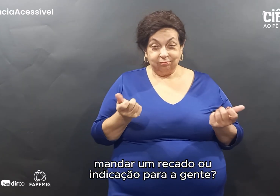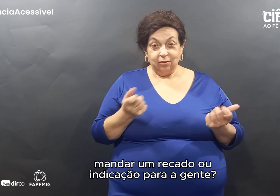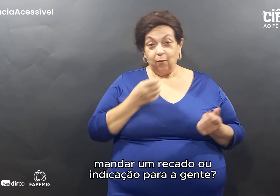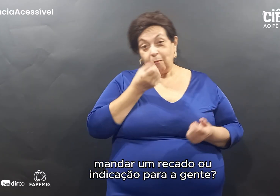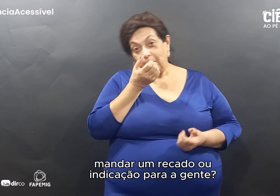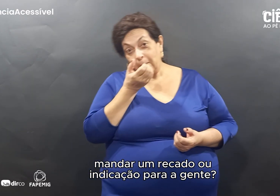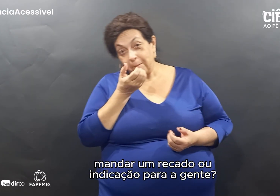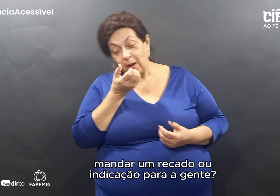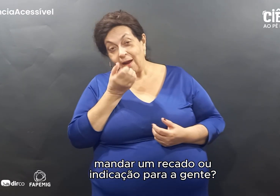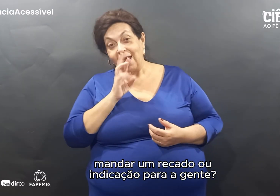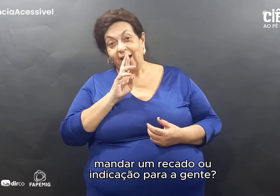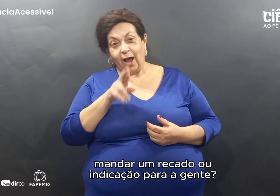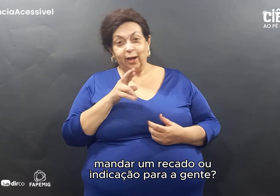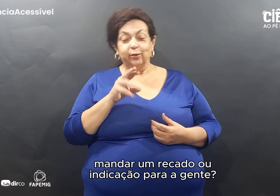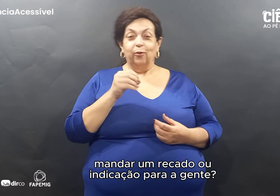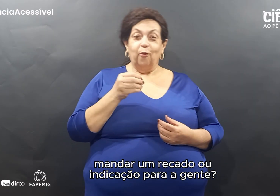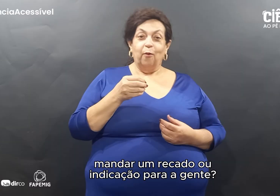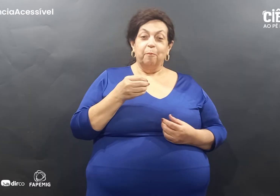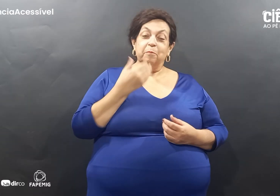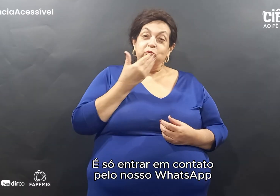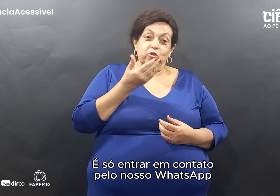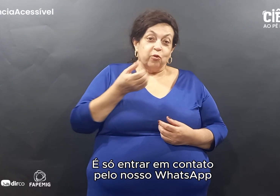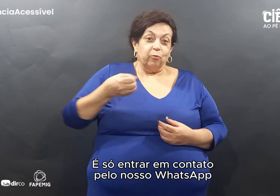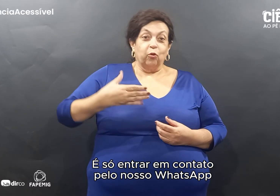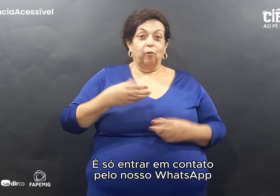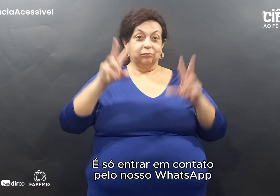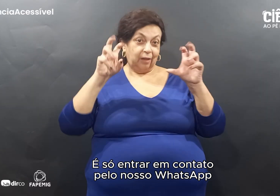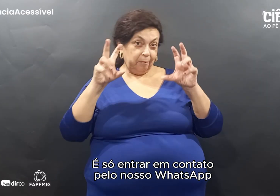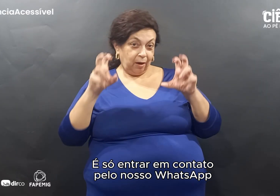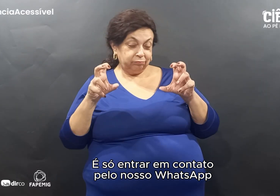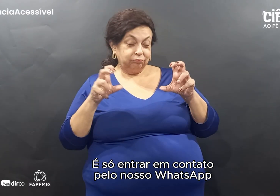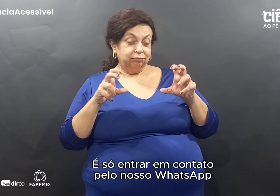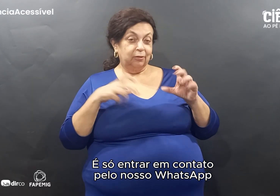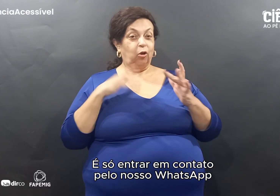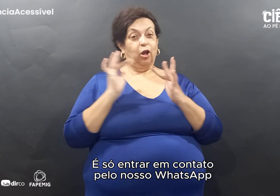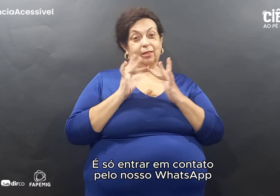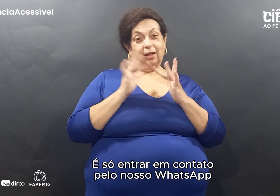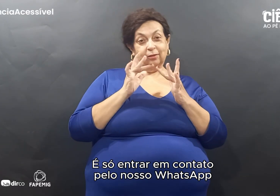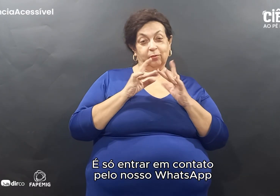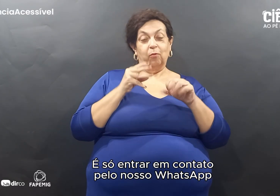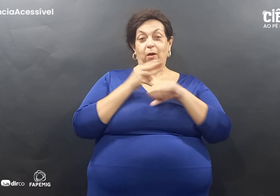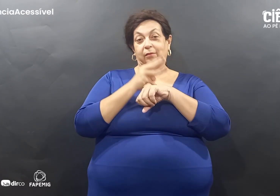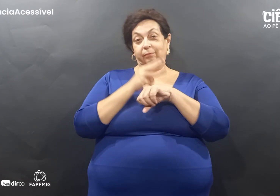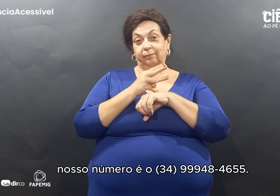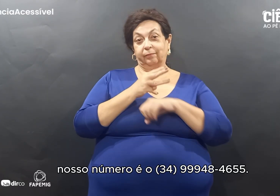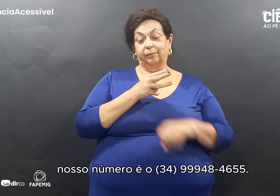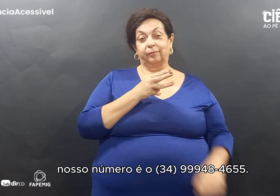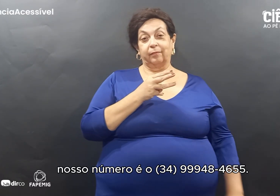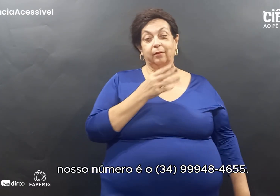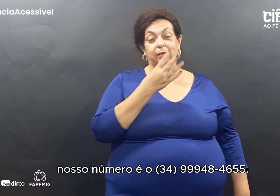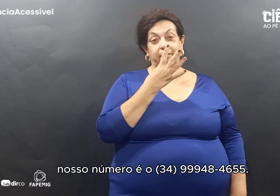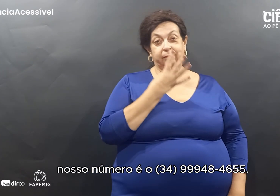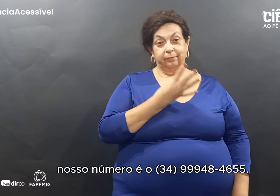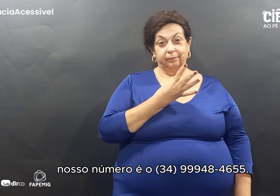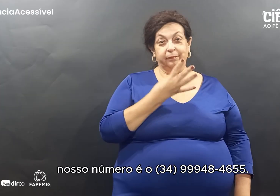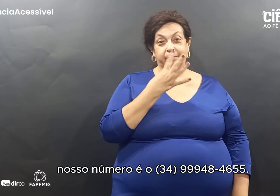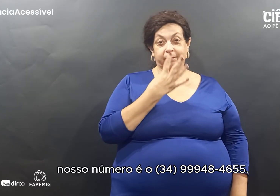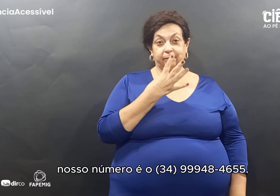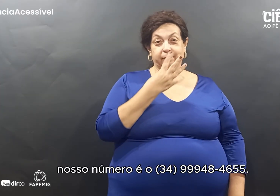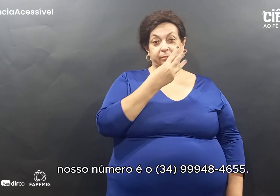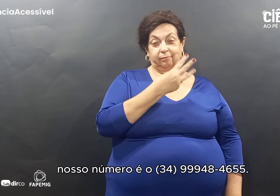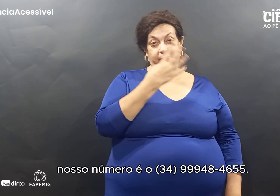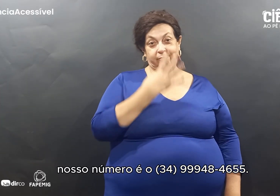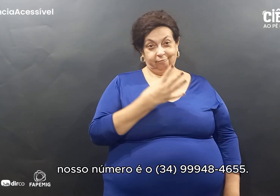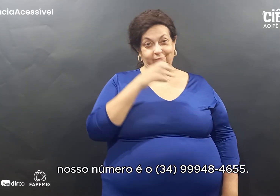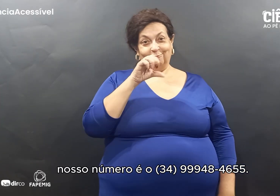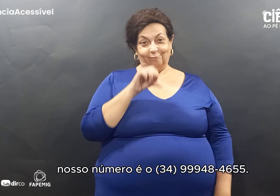um recado ou indicação para a gente? É só entrar em contato pelo nosso WhatsApp. Nosso número é o